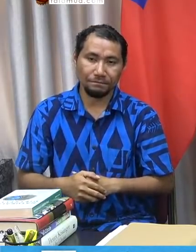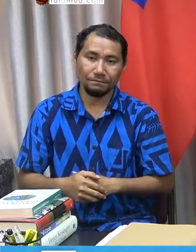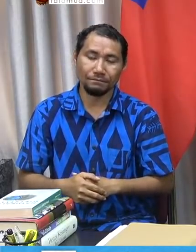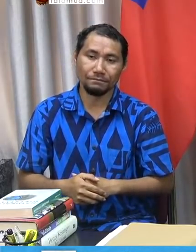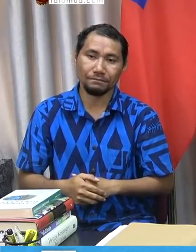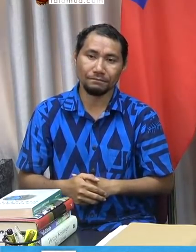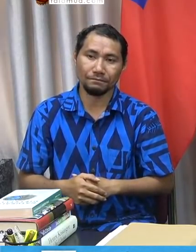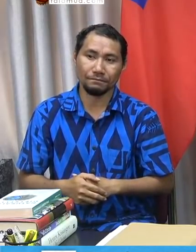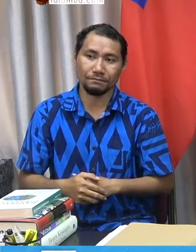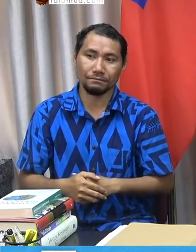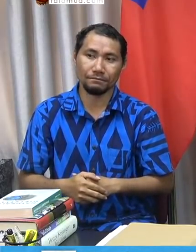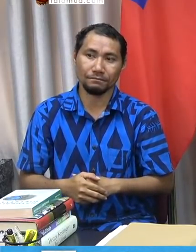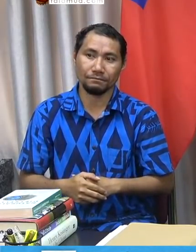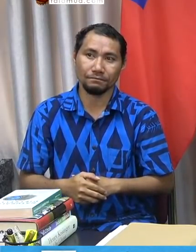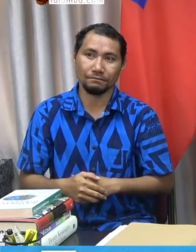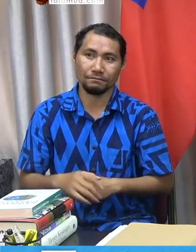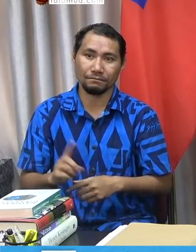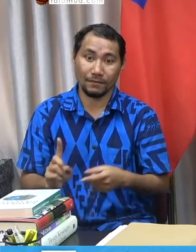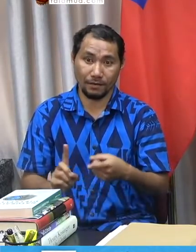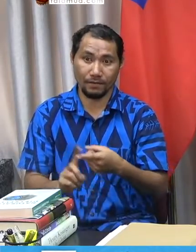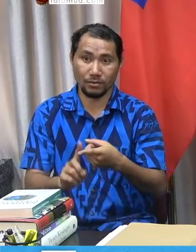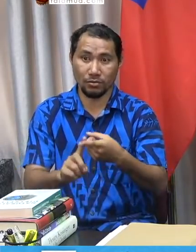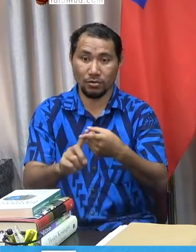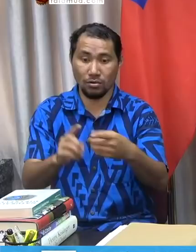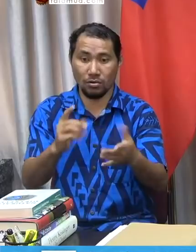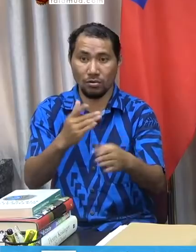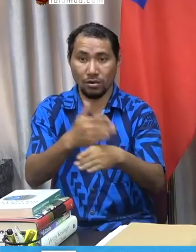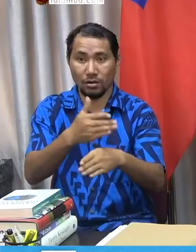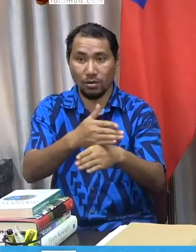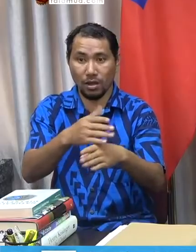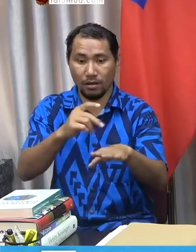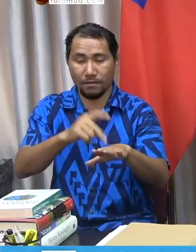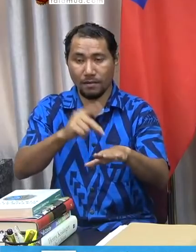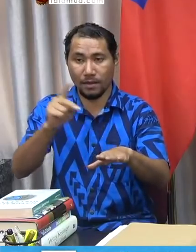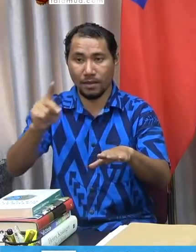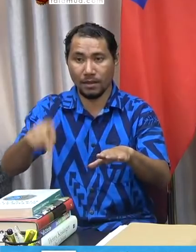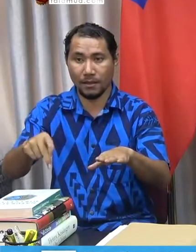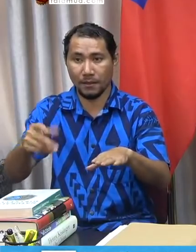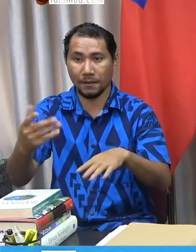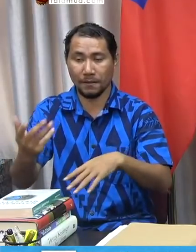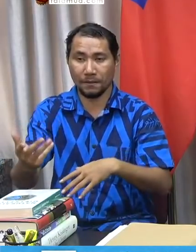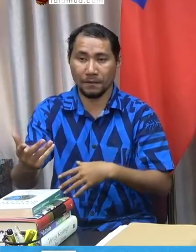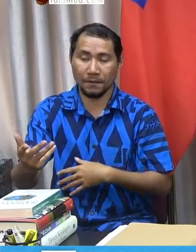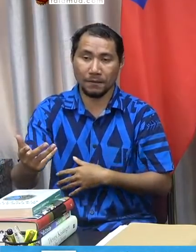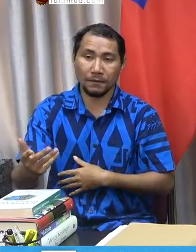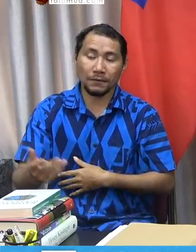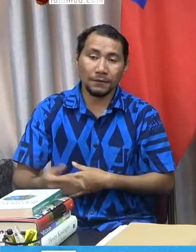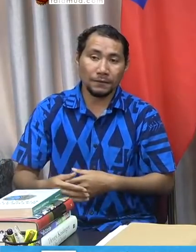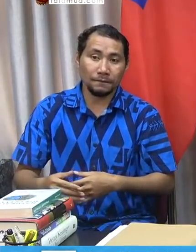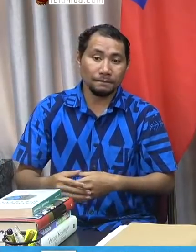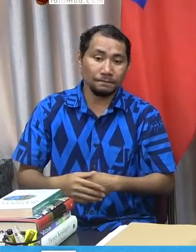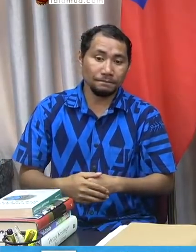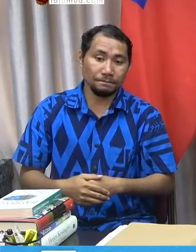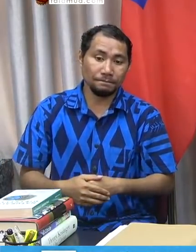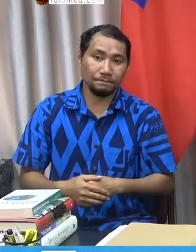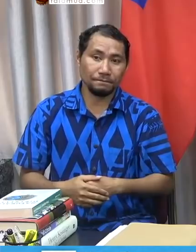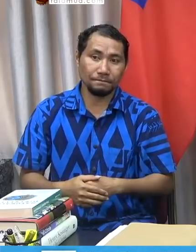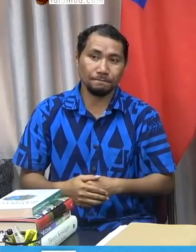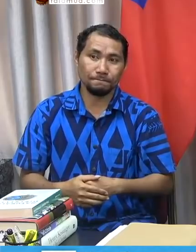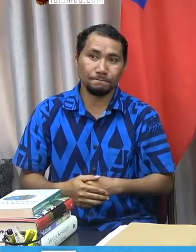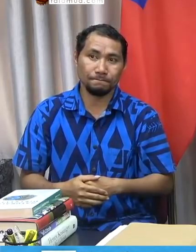o le whaanga solonga o ngā ruenga le palemene, ua whapea o nā tuminatu ia